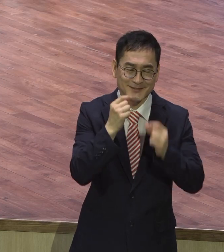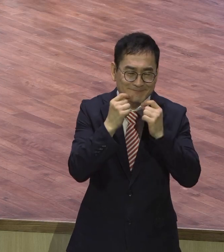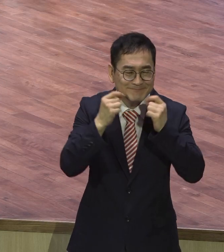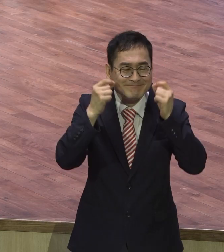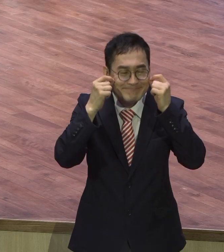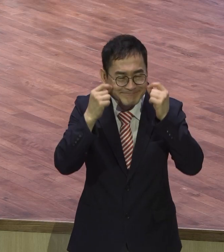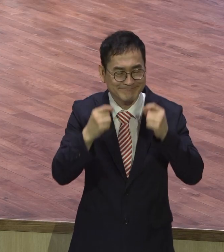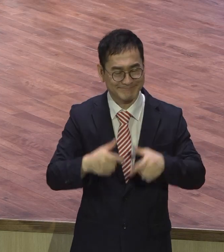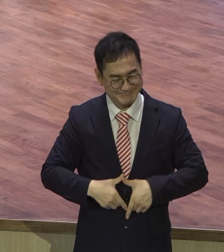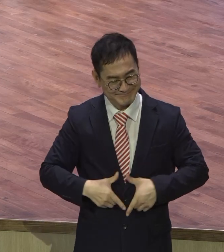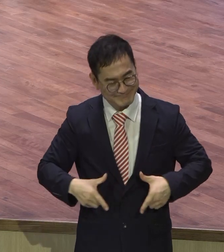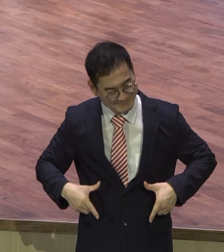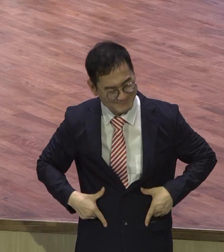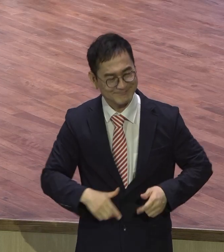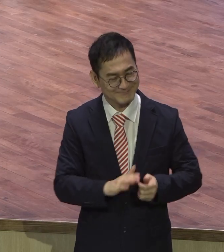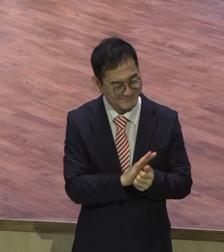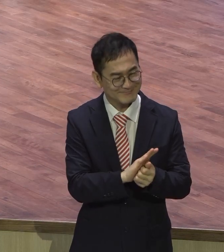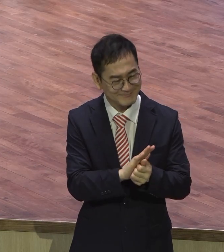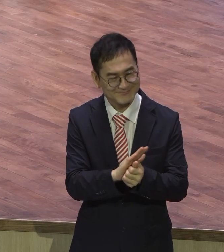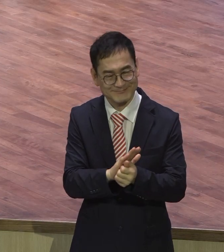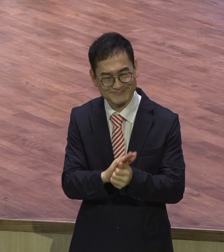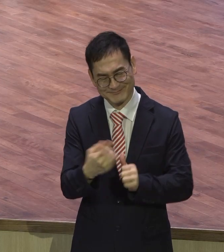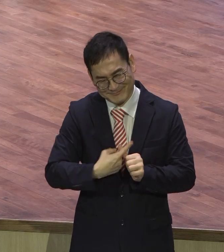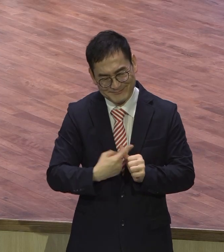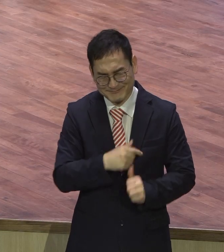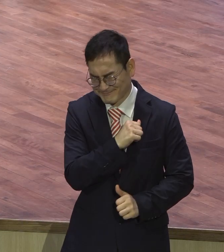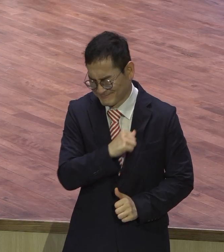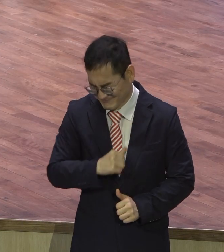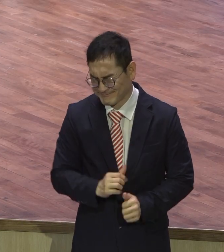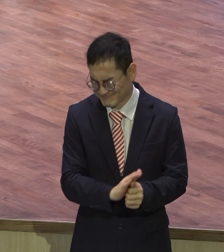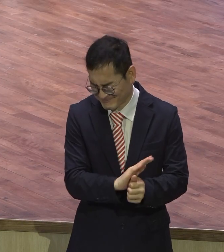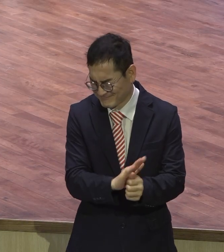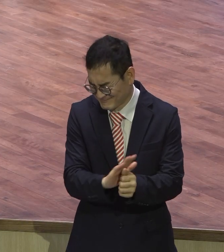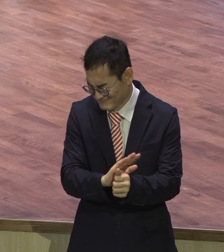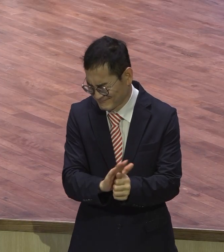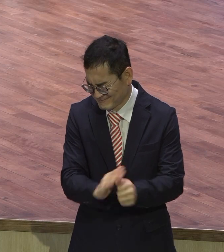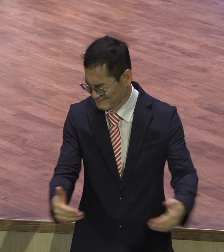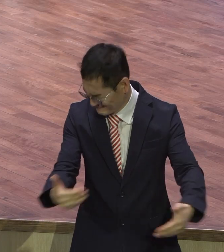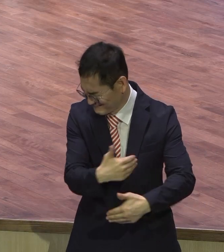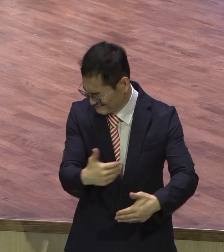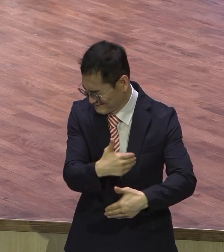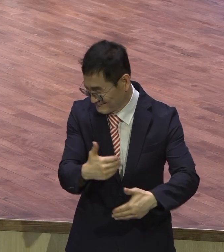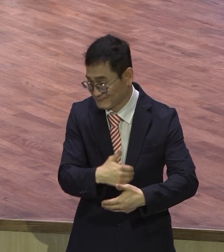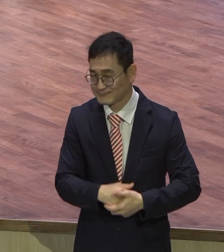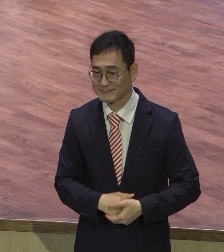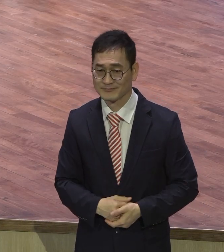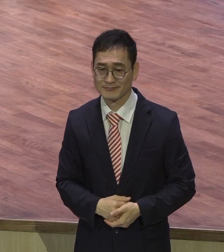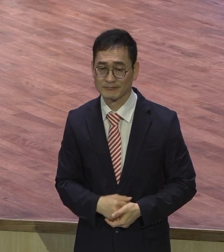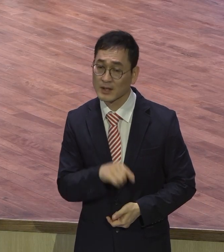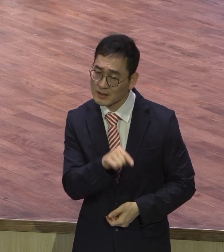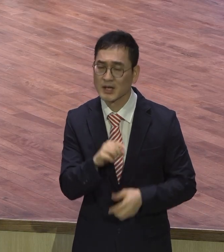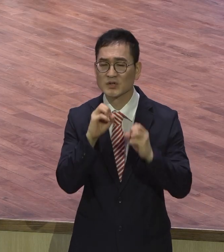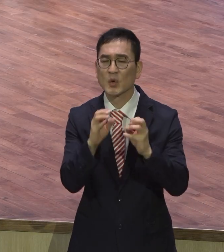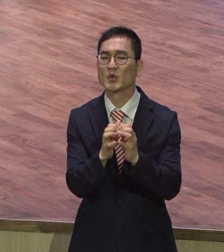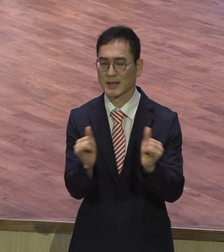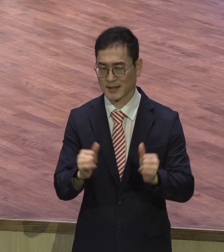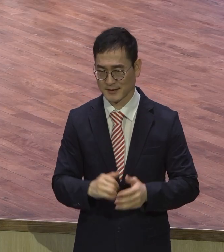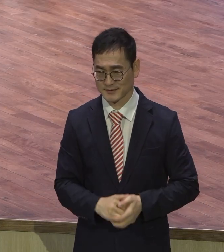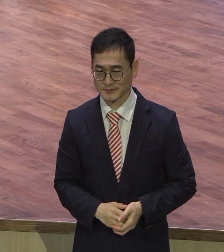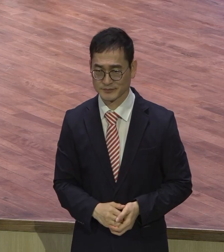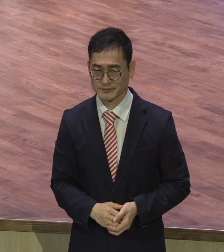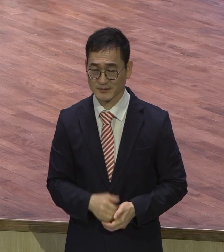너 괜찮아 다 십자가 지고 가는 거예요 그게 성교사님 성교사님들이